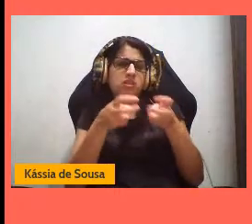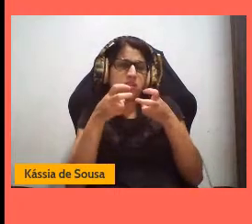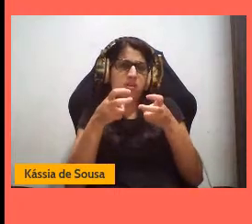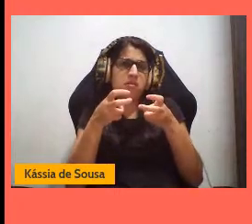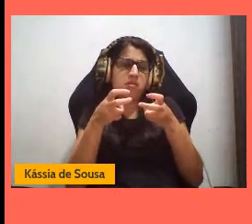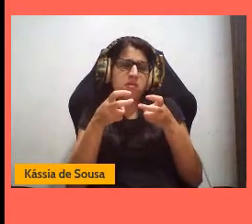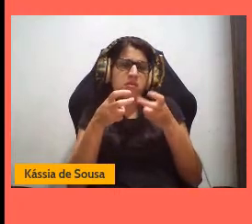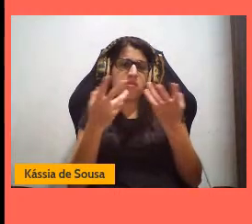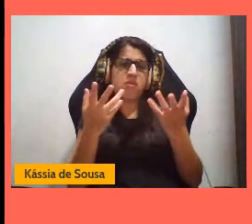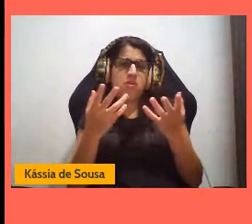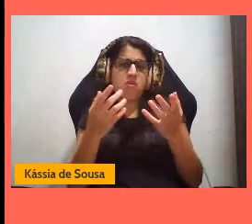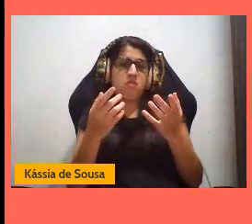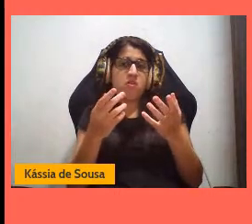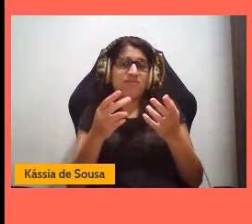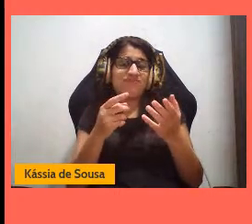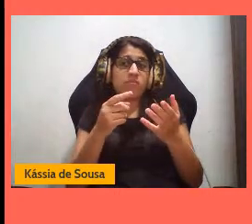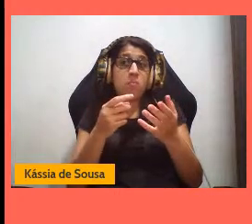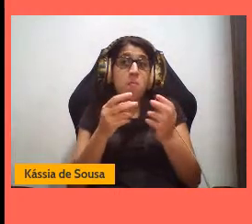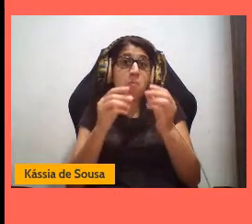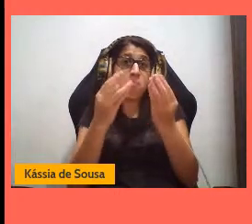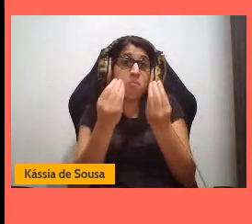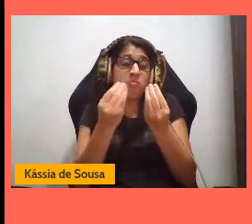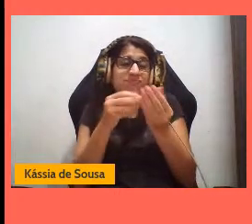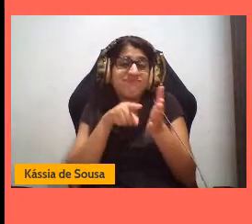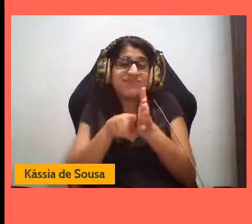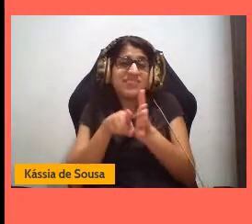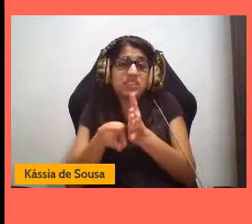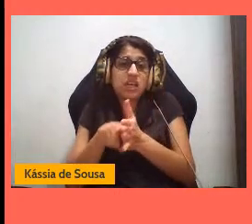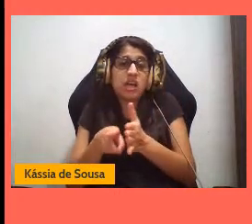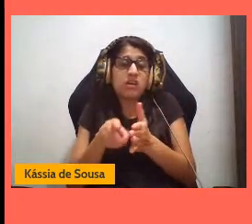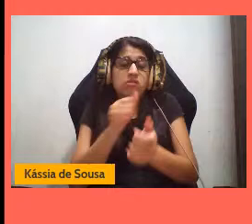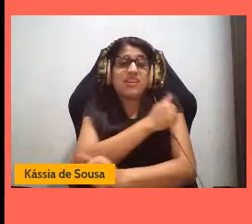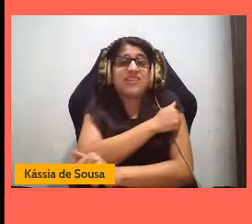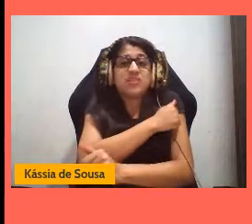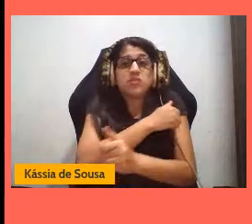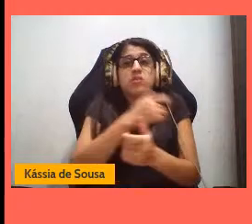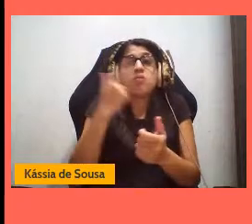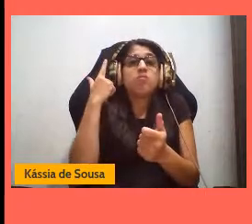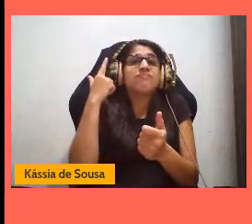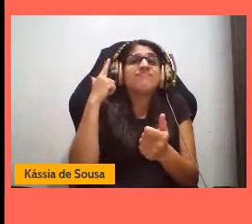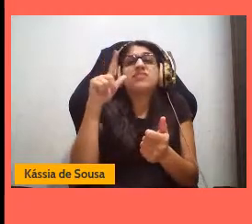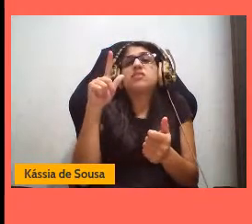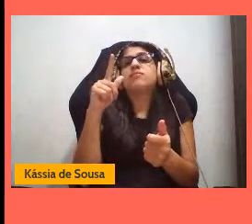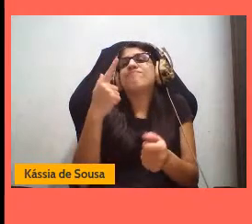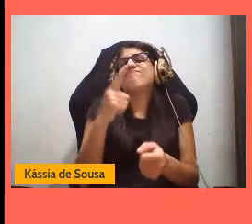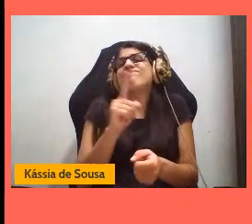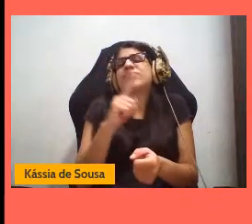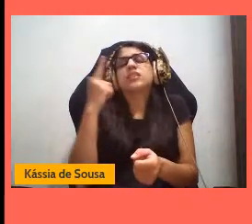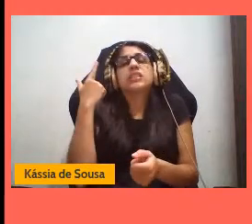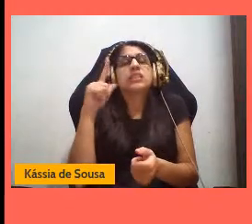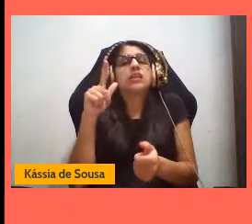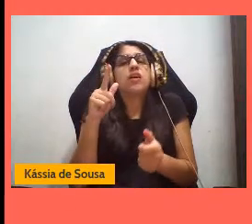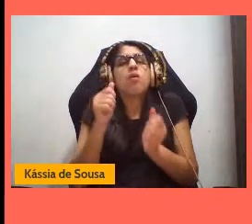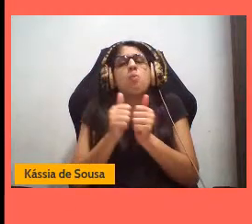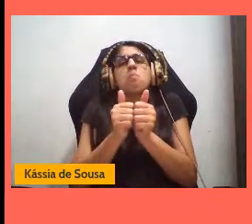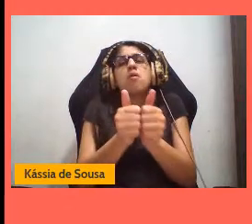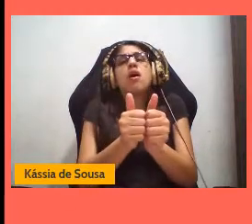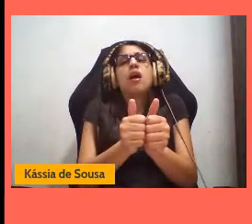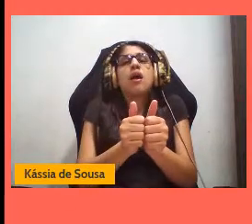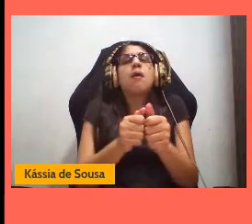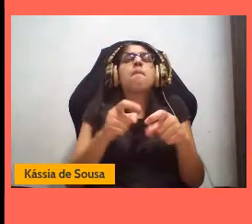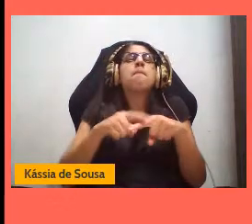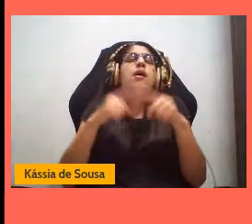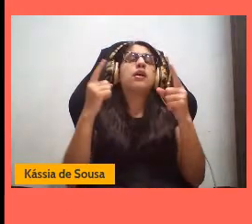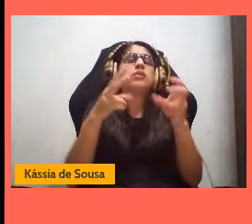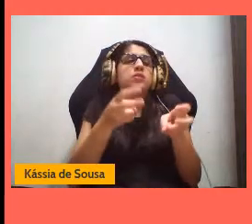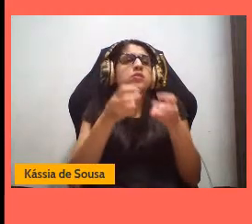que aparecia, às vezes eu não dava conta nem de acompanhar, e a gente verificar que tudo aconteceu com muito